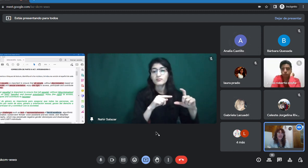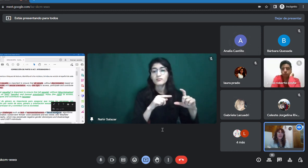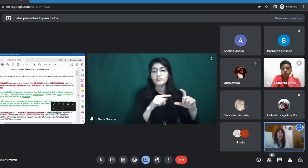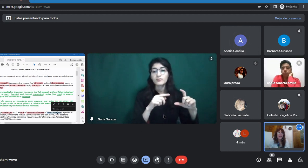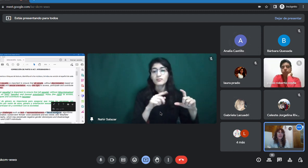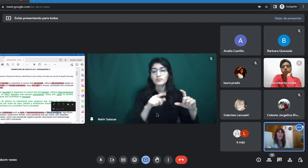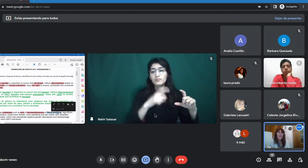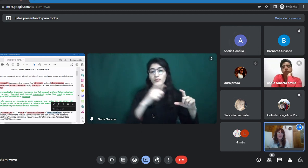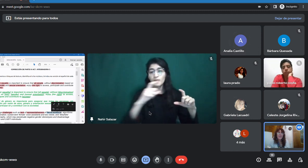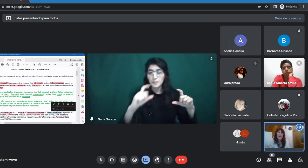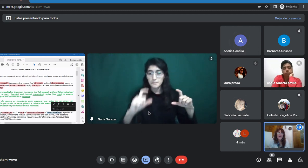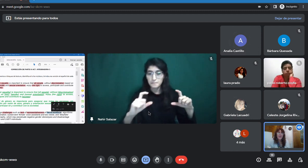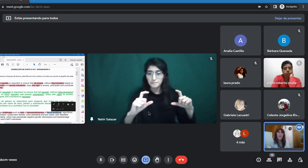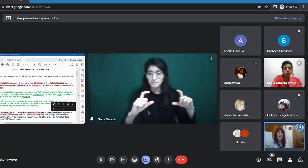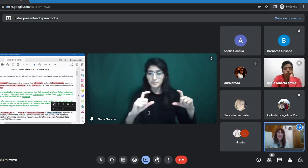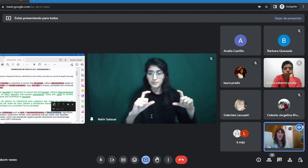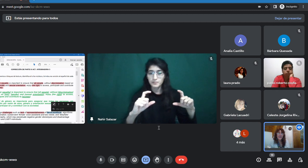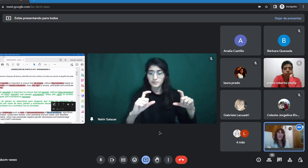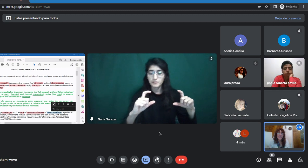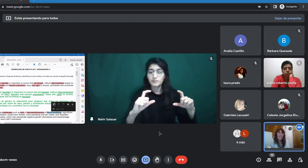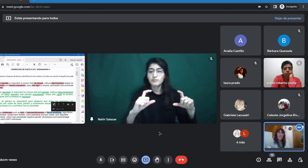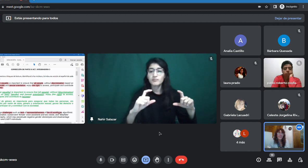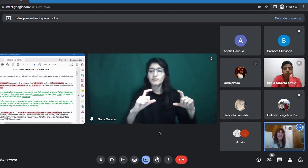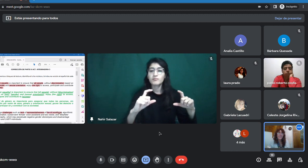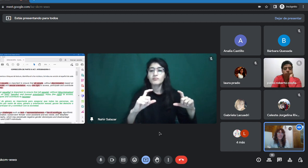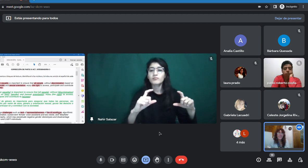Bien. Esta palabra